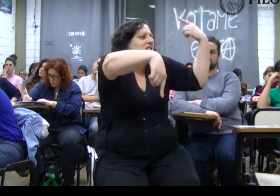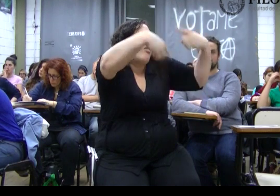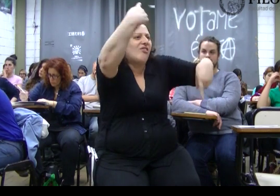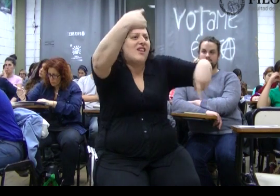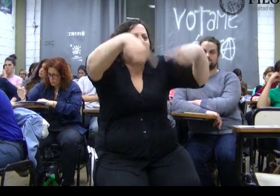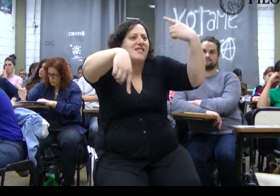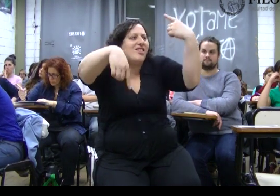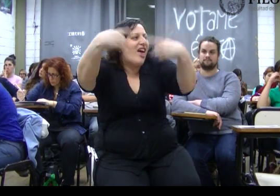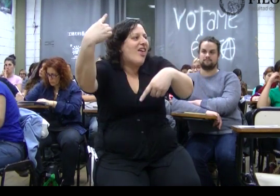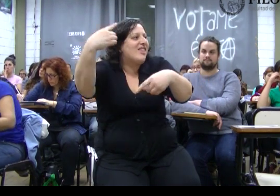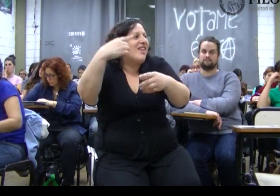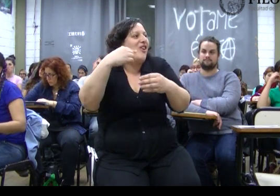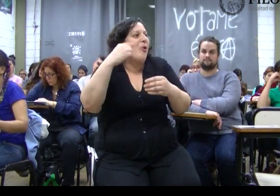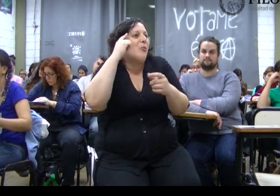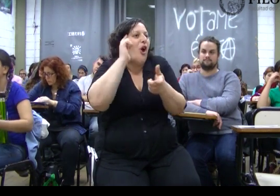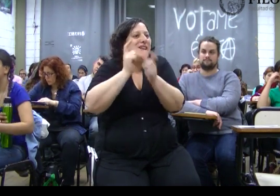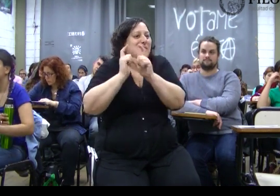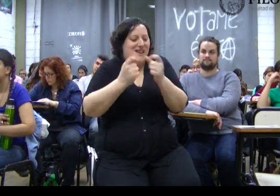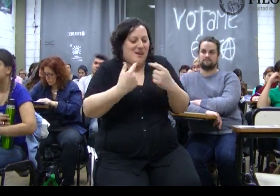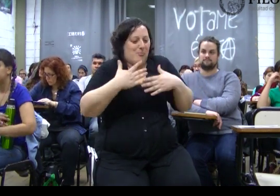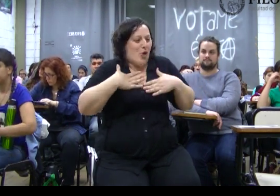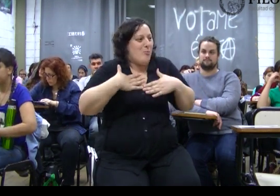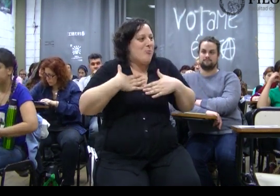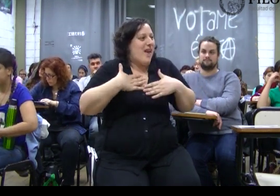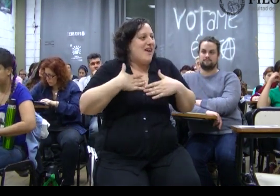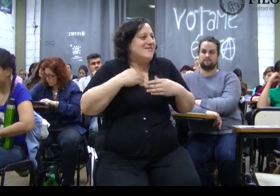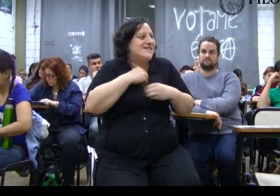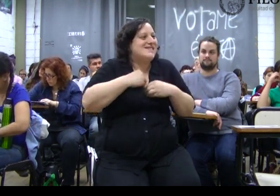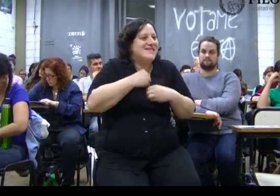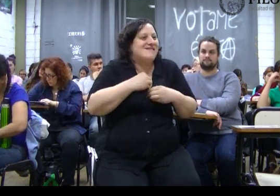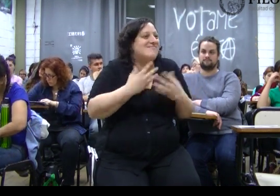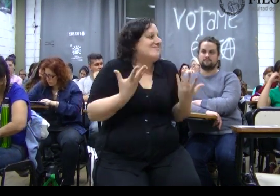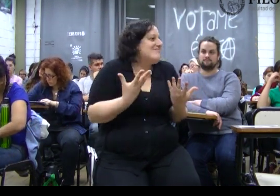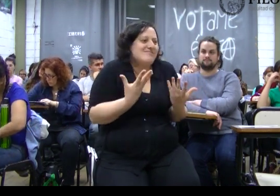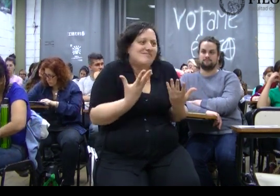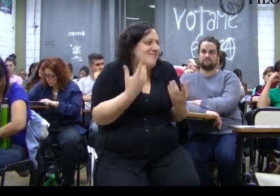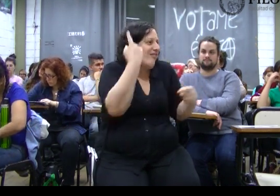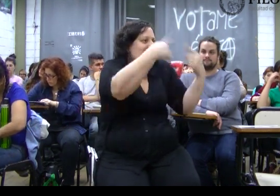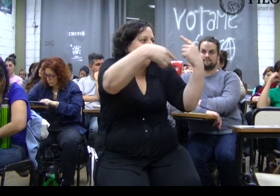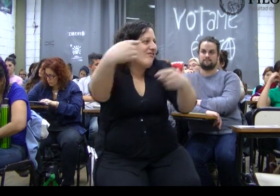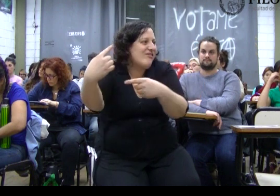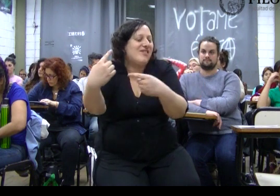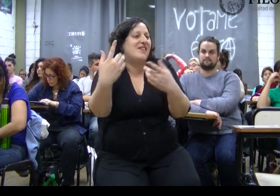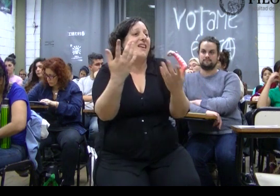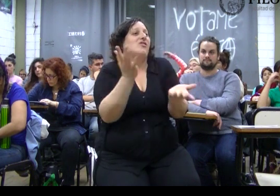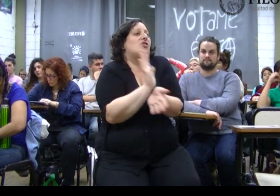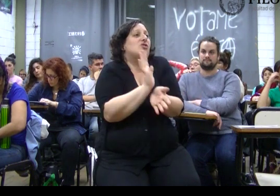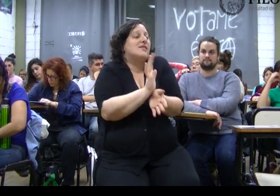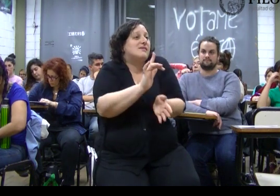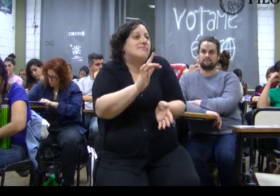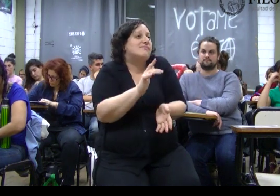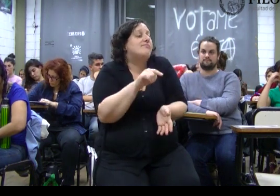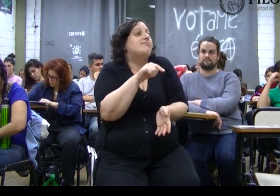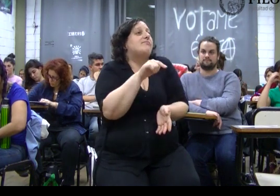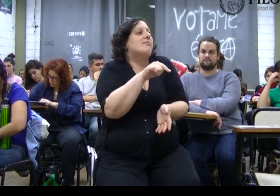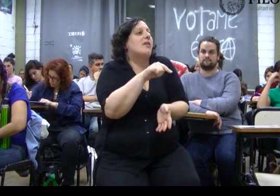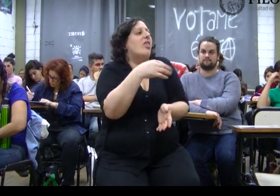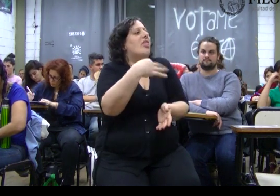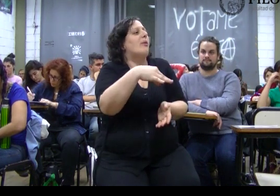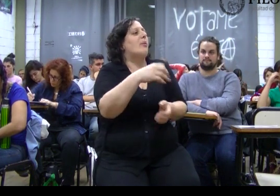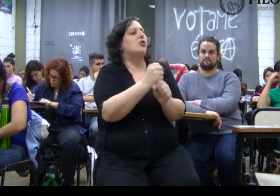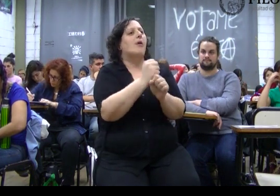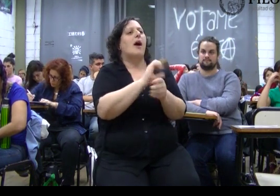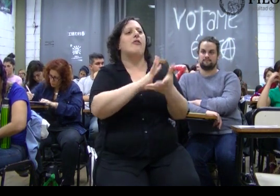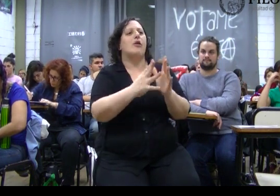particular, ¿no? Y el respeto por esa singularidad, esa particularidad de esa sexualidad es lo que hay que